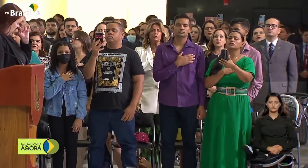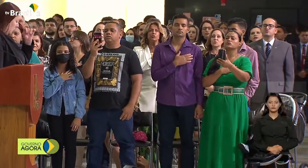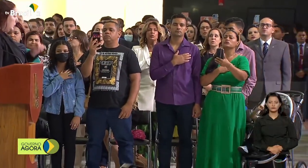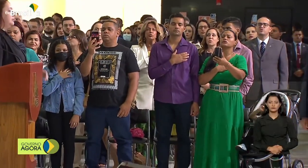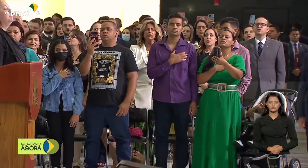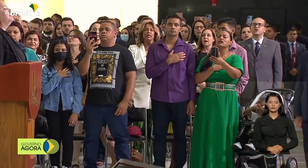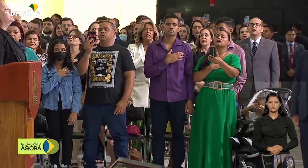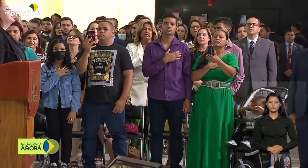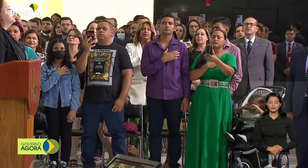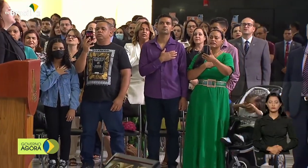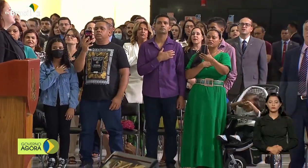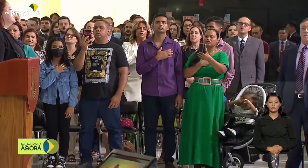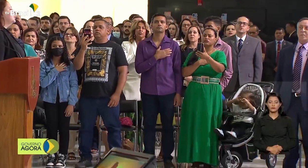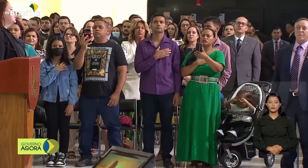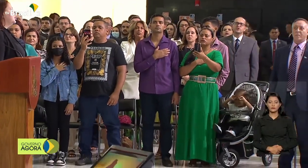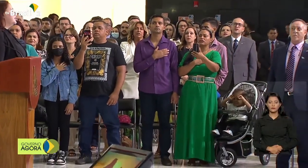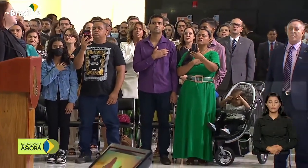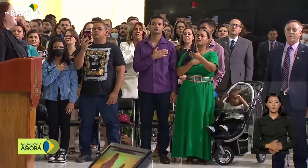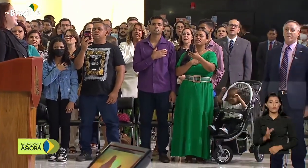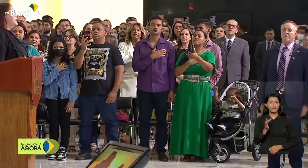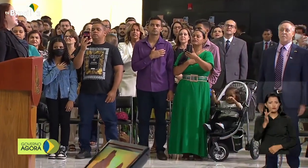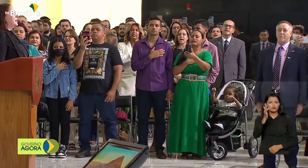E aí